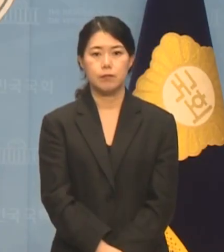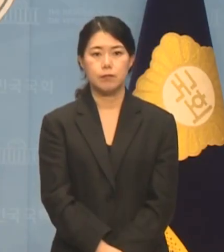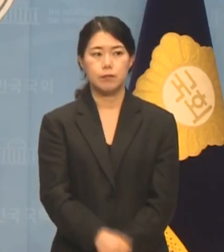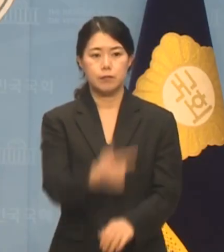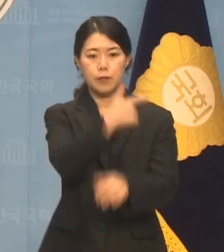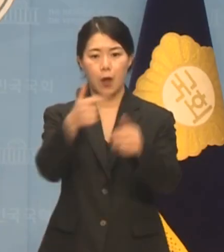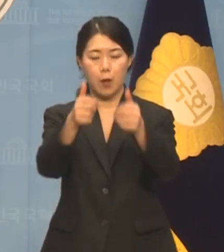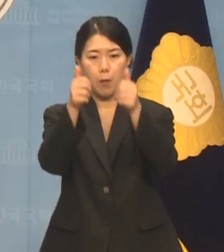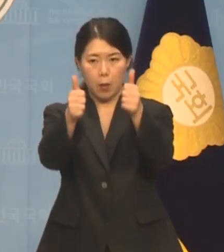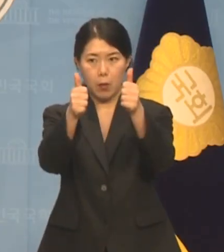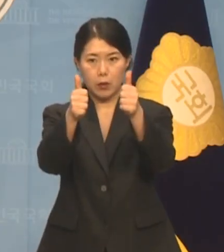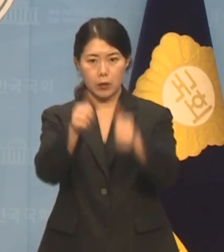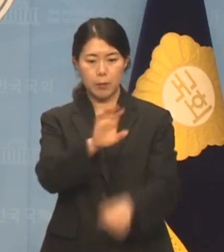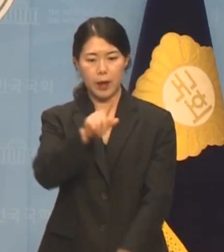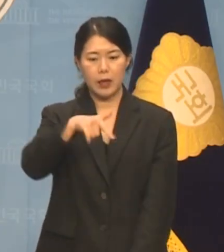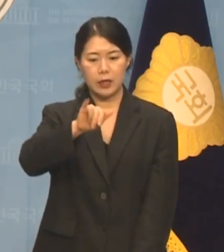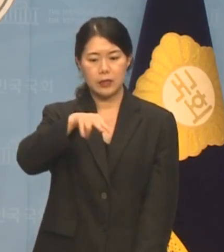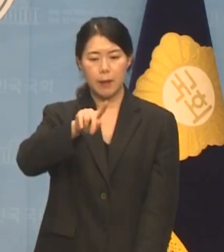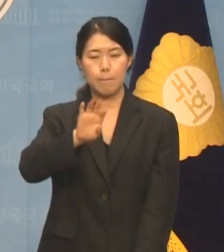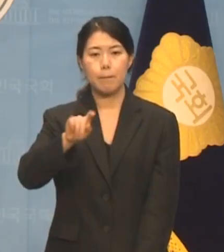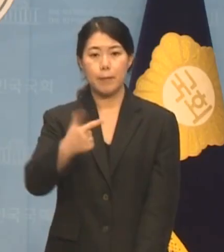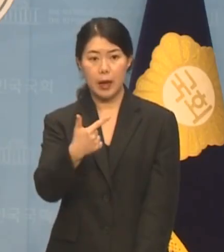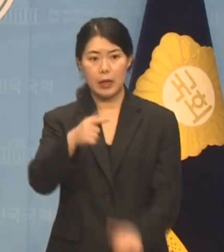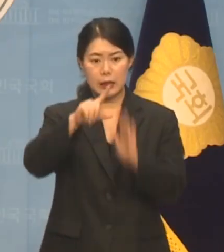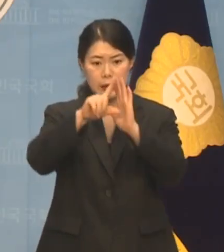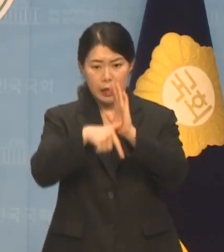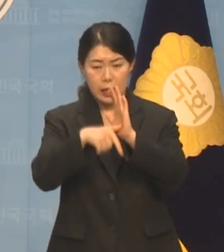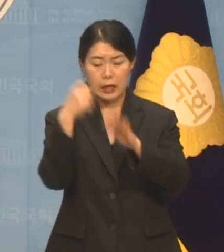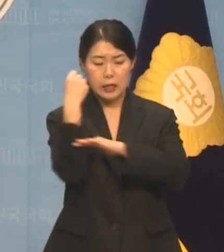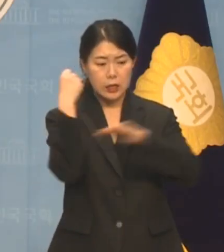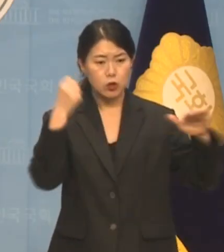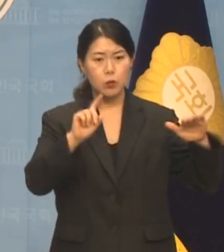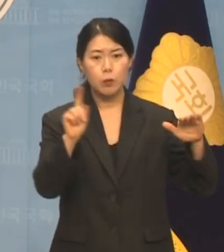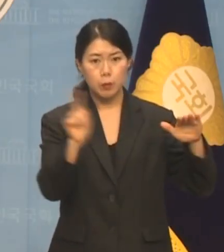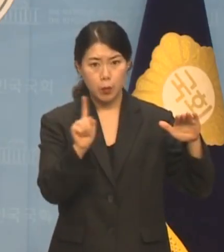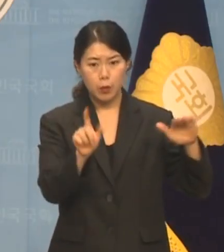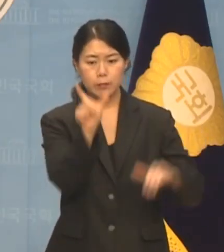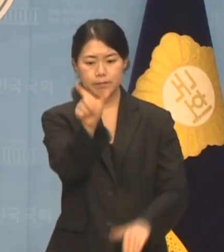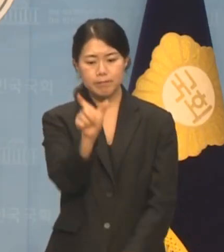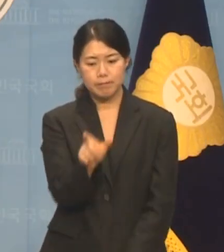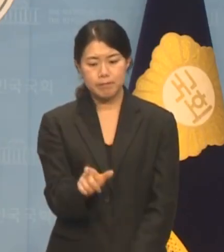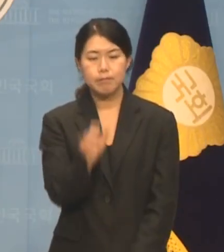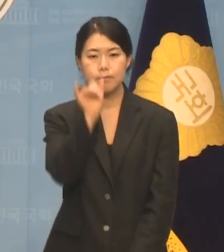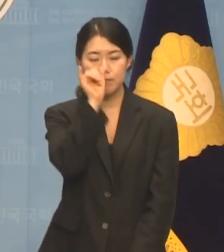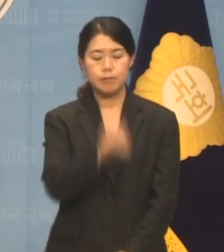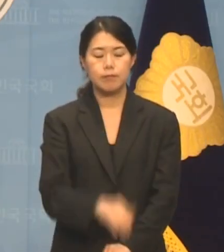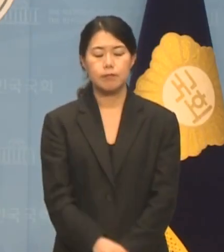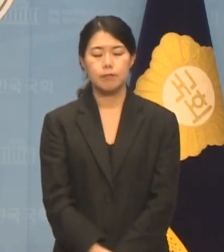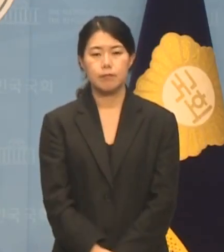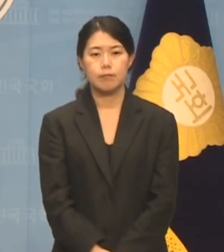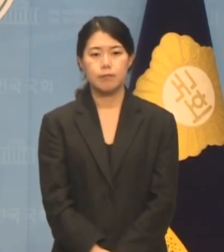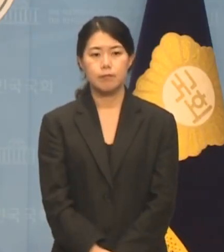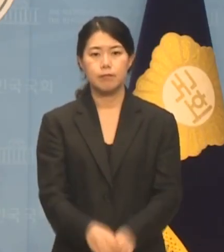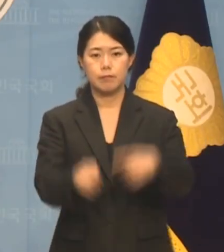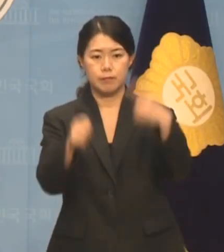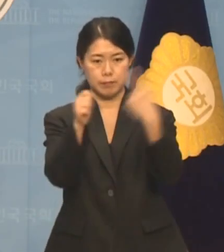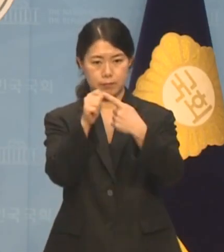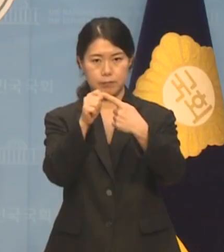대법원이 파기 자판을 하는 경우 그 기준은 대체로 다음과 같습니다.